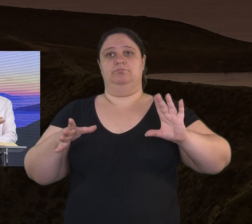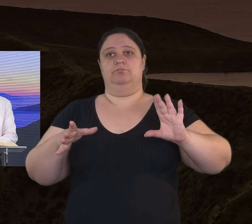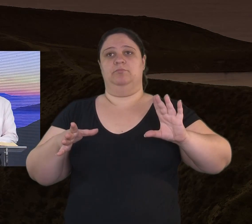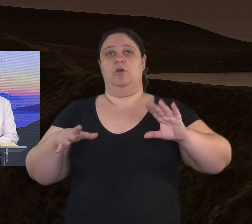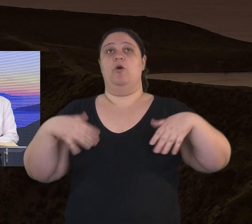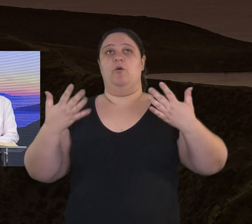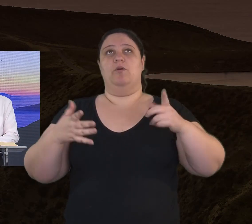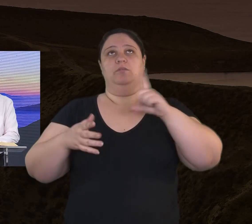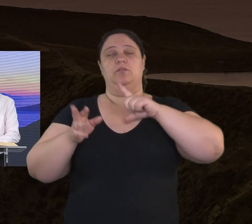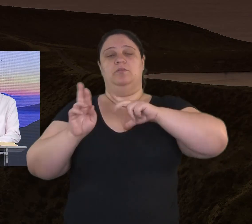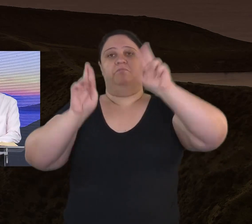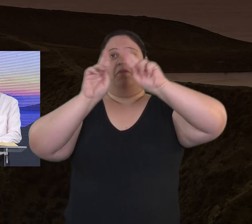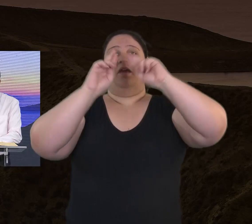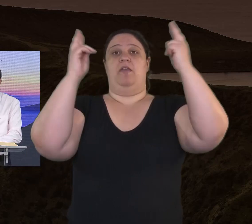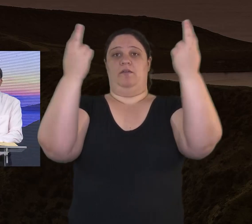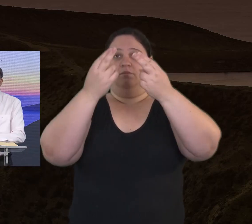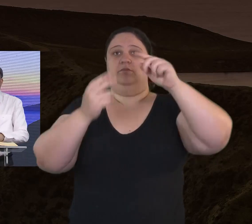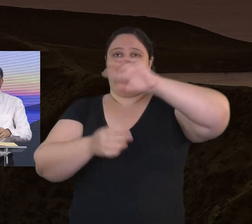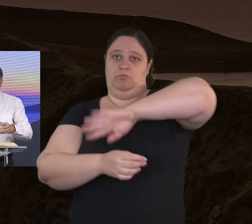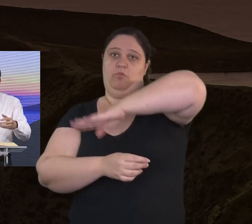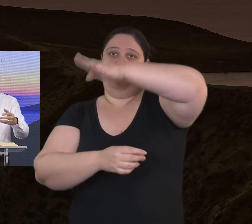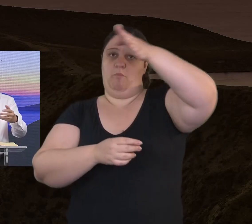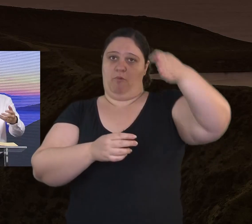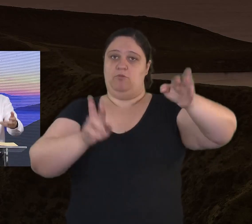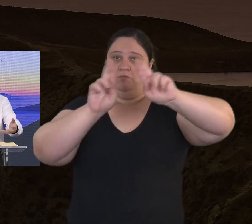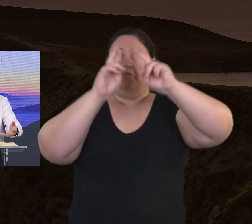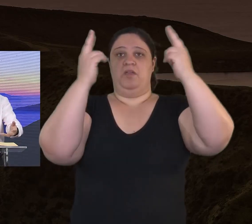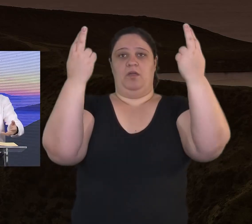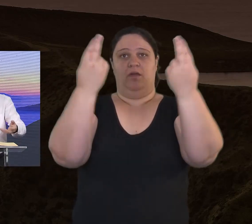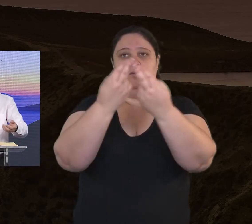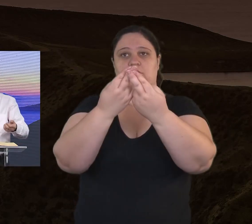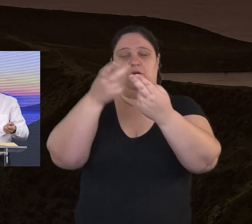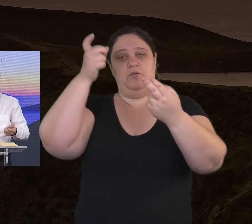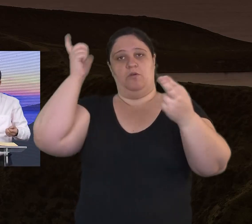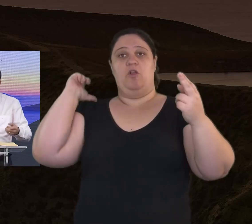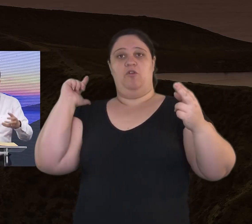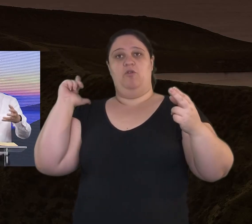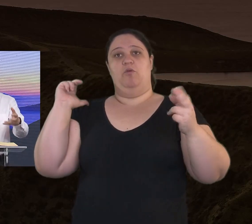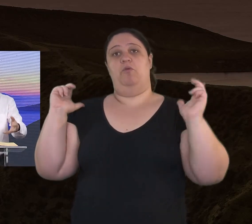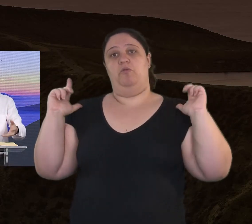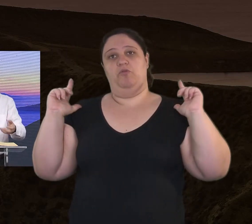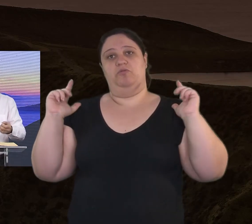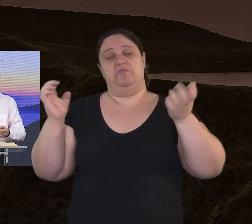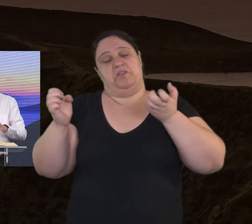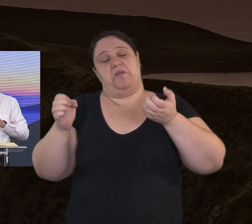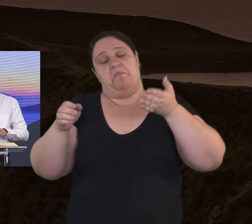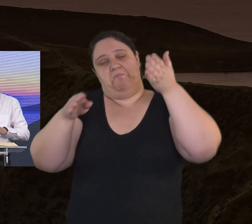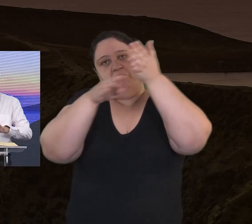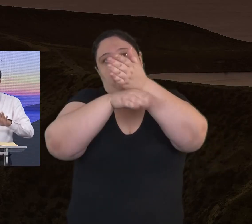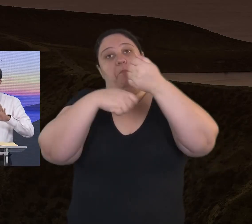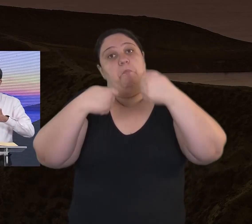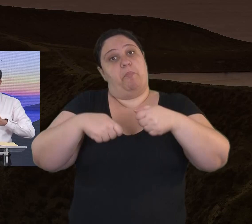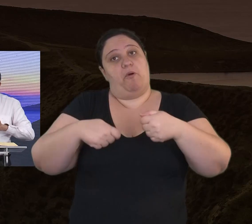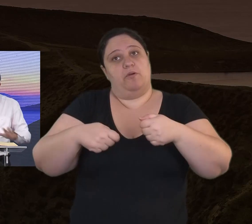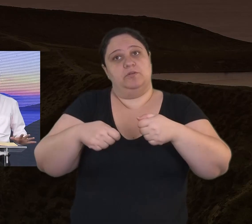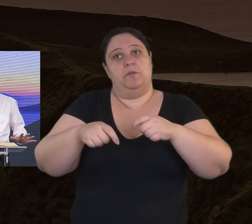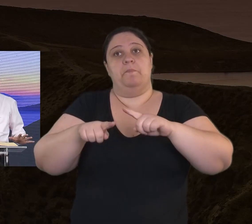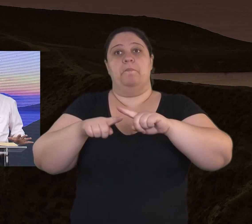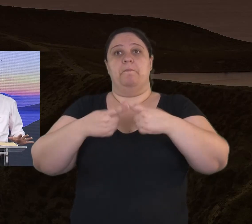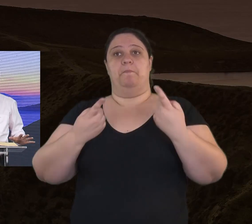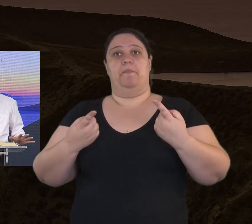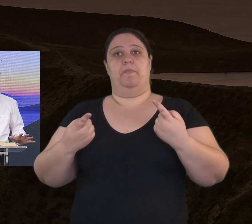uma assembleia ali naquele lugar, lhe facultou a presença. Ele poderia ir, só que